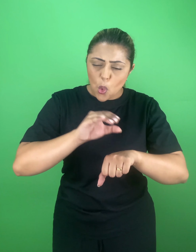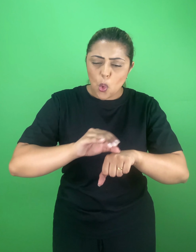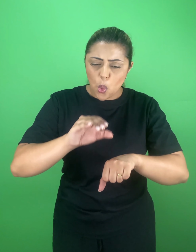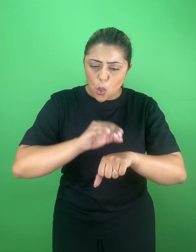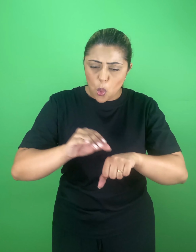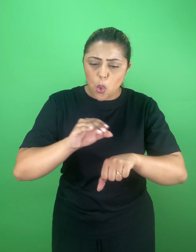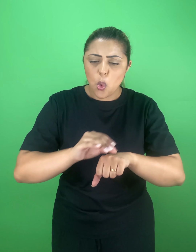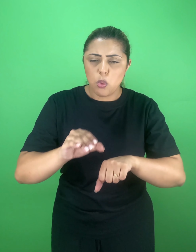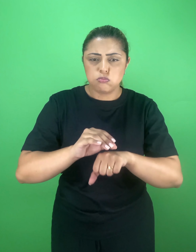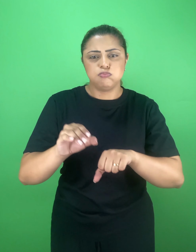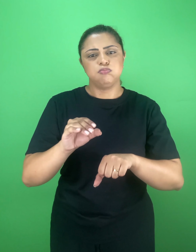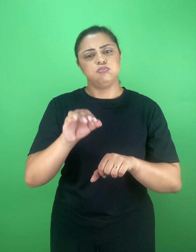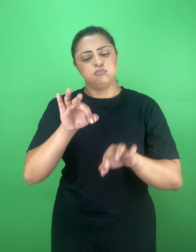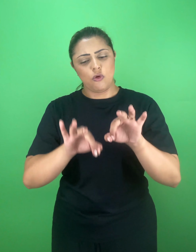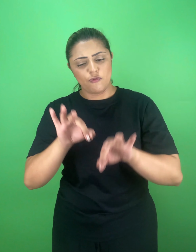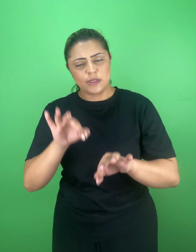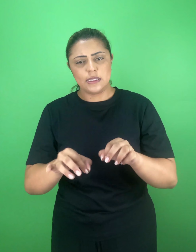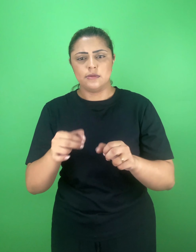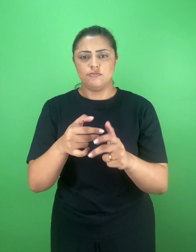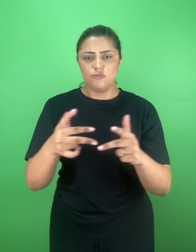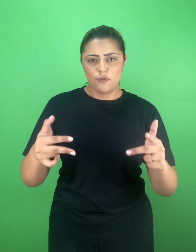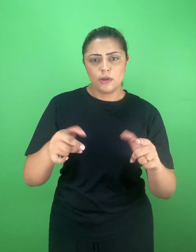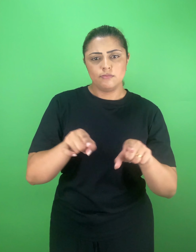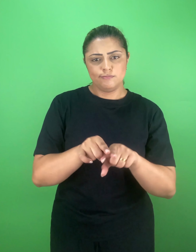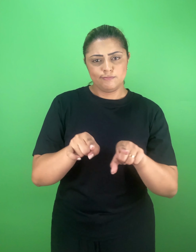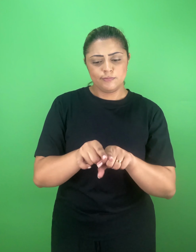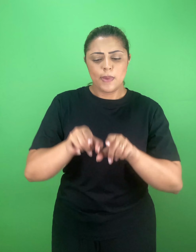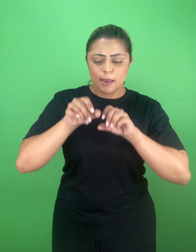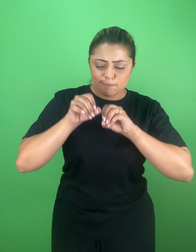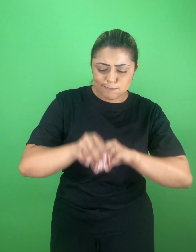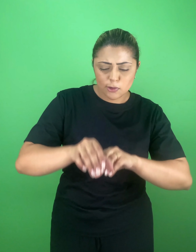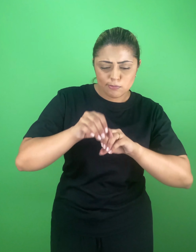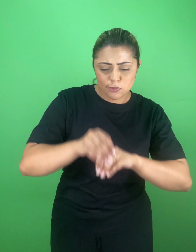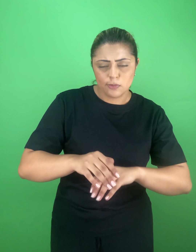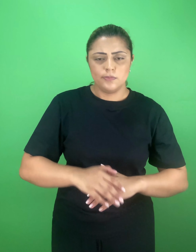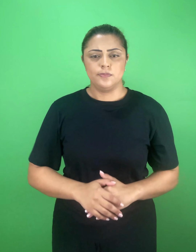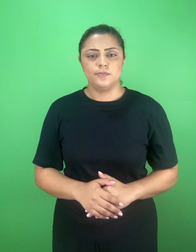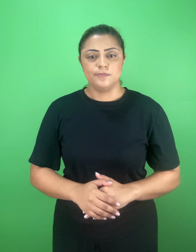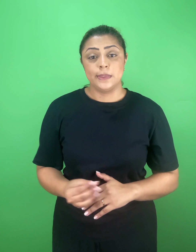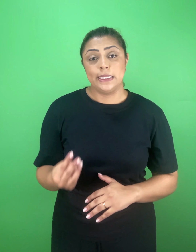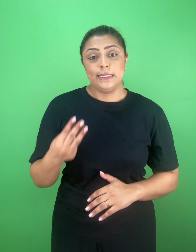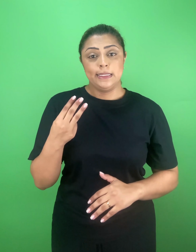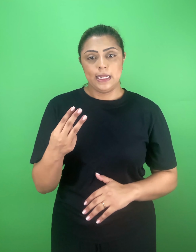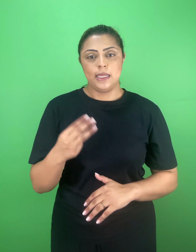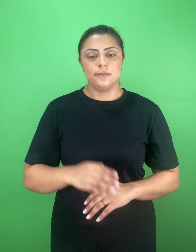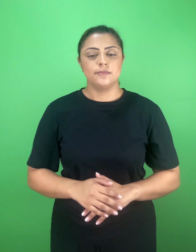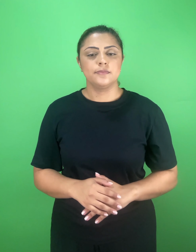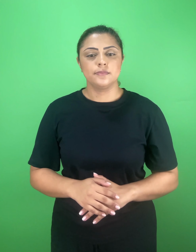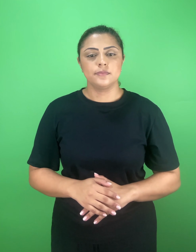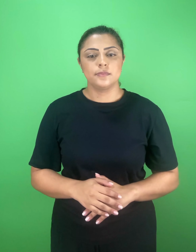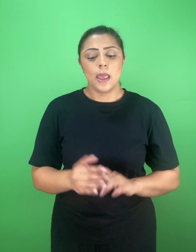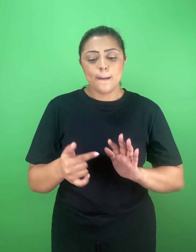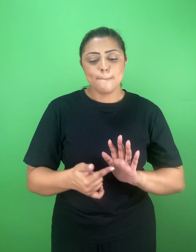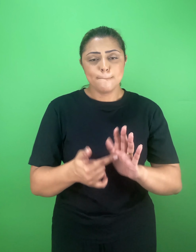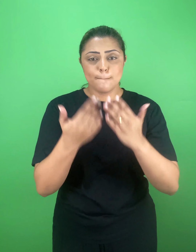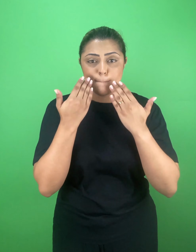tais como oficinas, cursos, ações educativas 3. Realização de mostras 4.